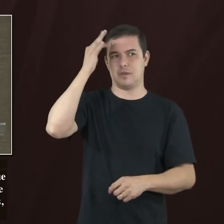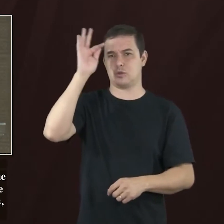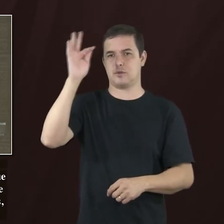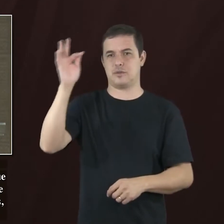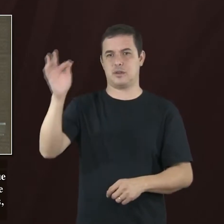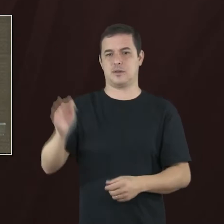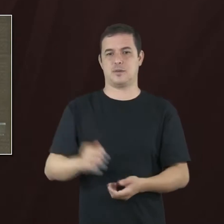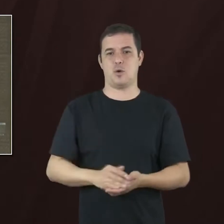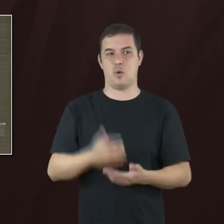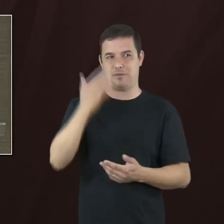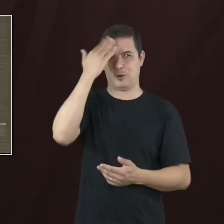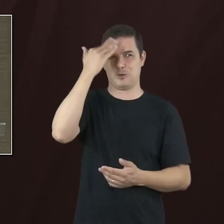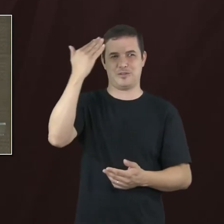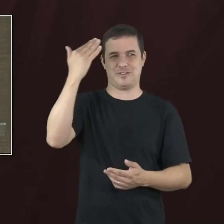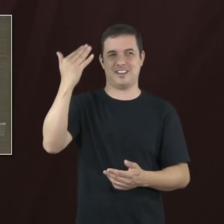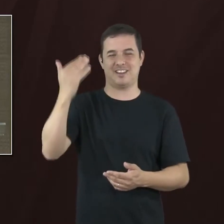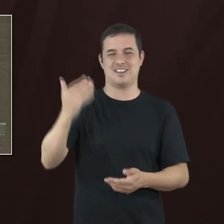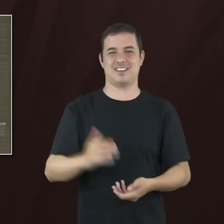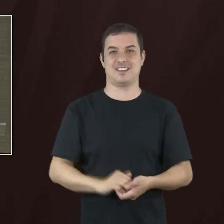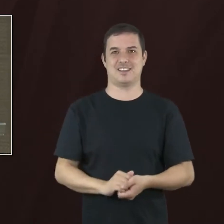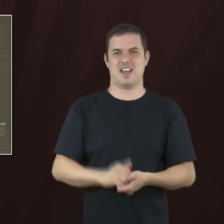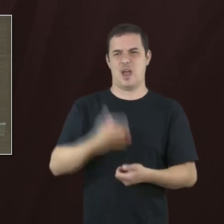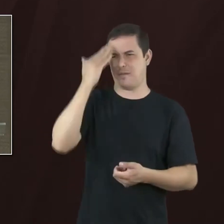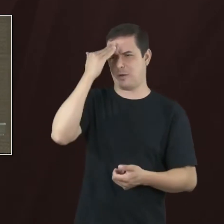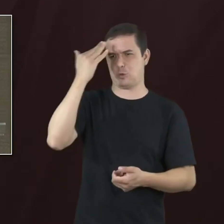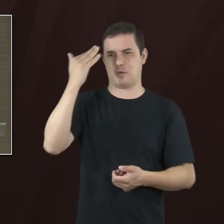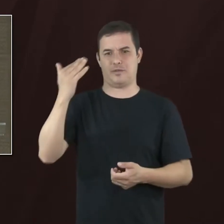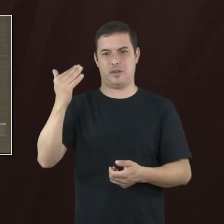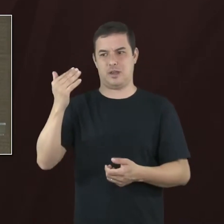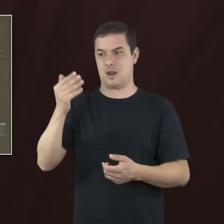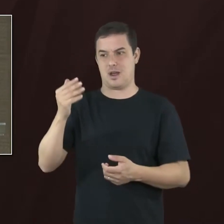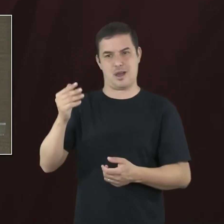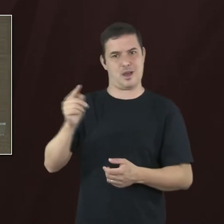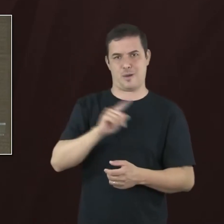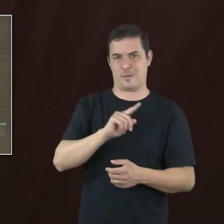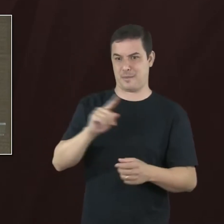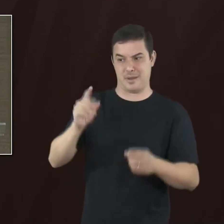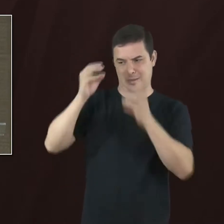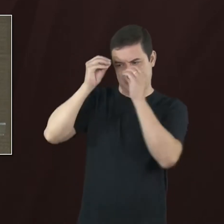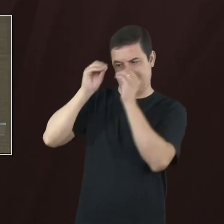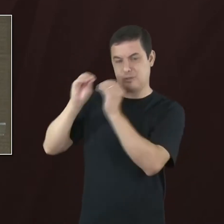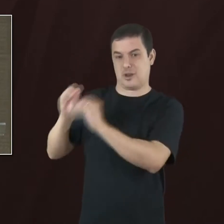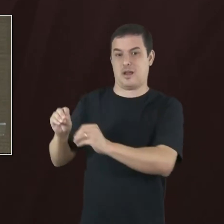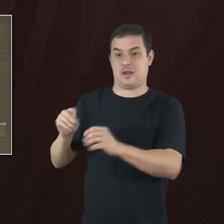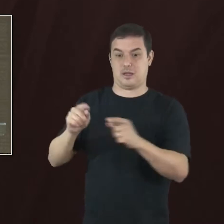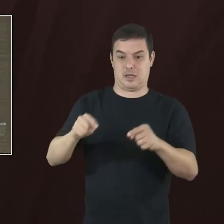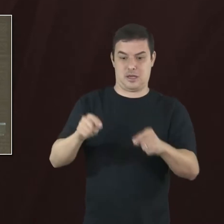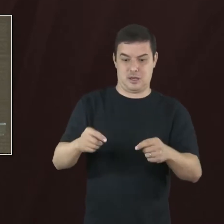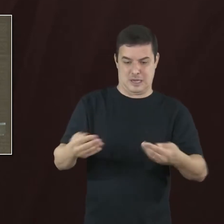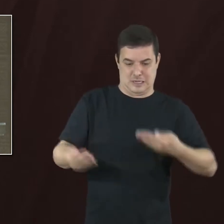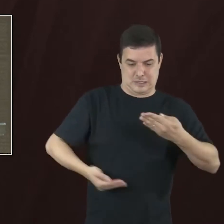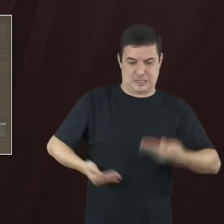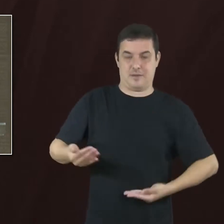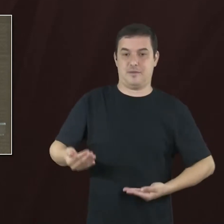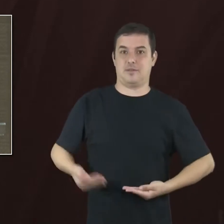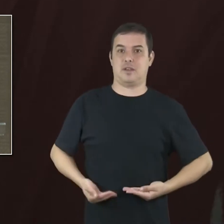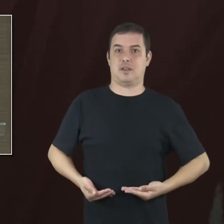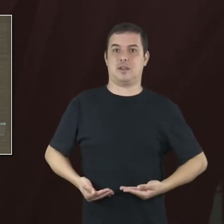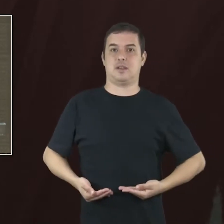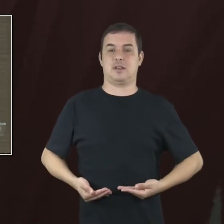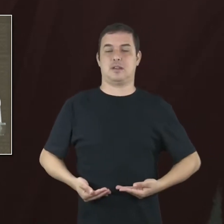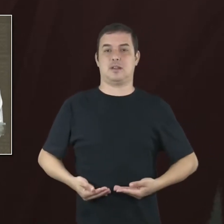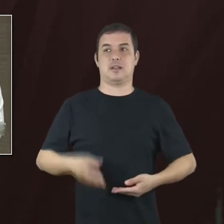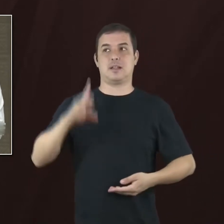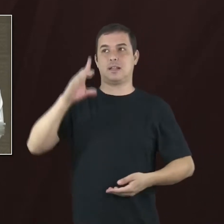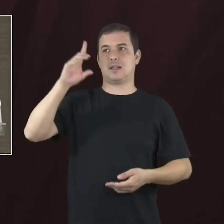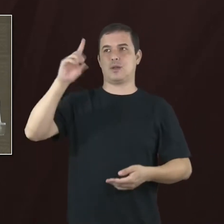as pessoas a receber a vida de Deus e para servir o Deus vivo e verdadeiro. E para isso, no